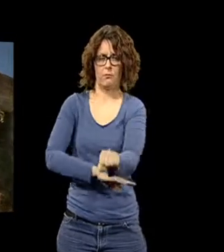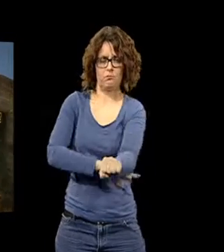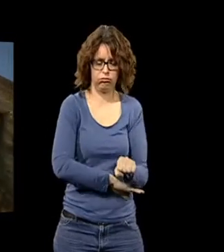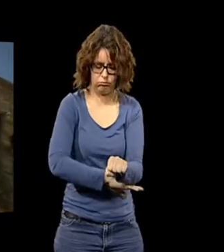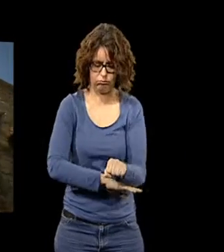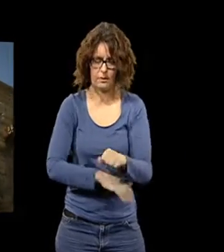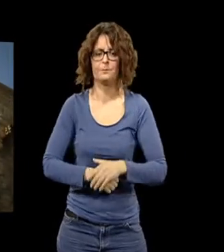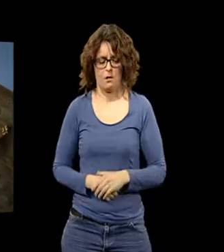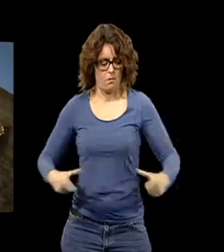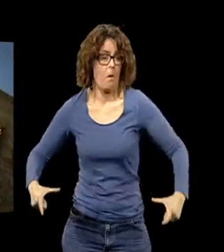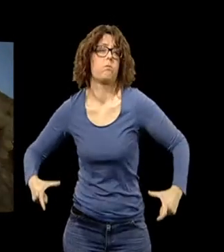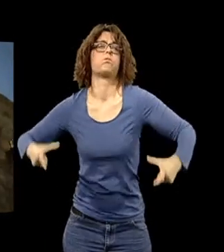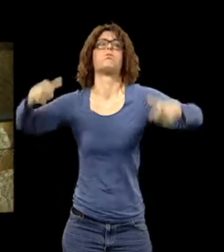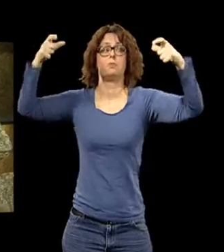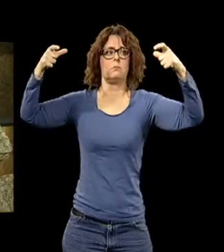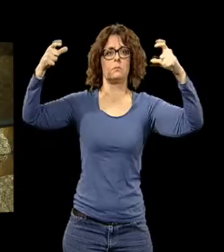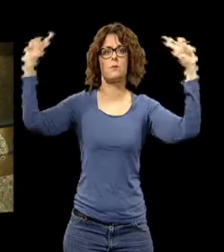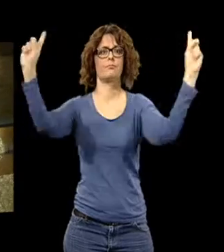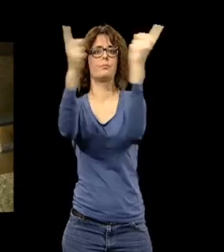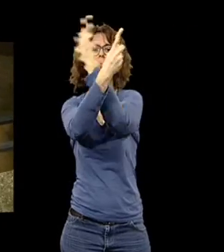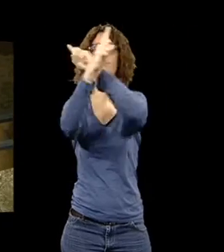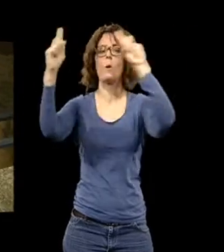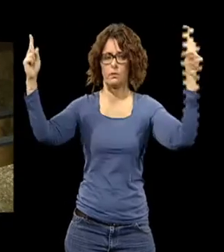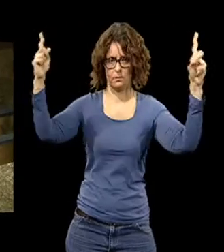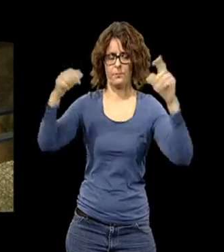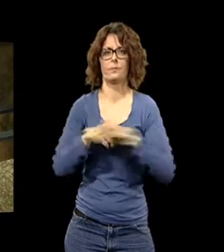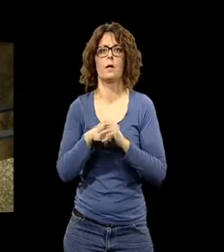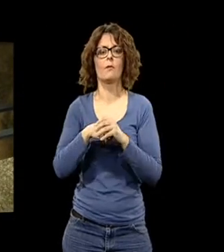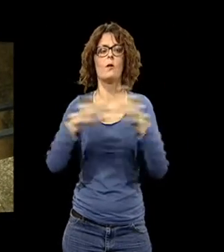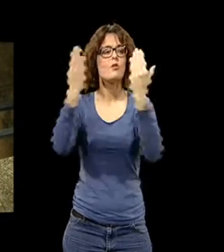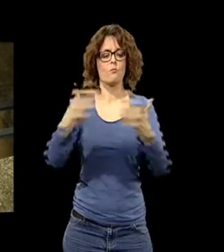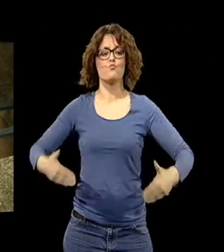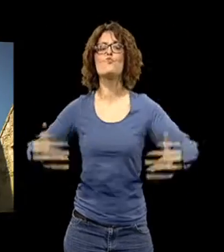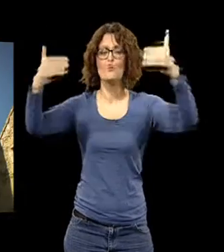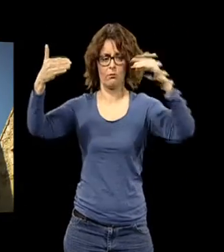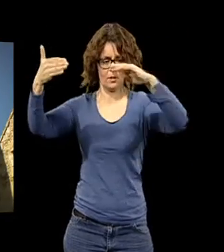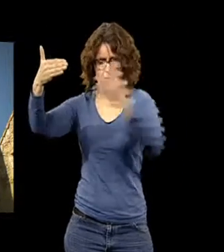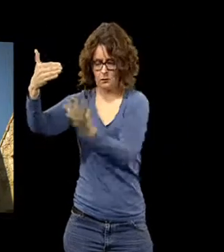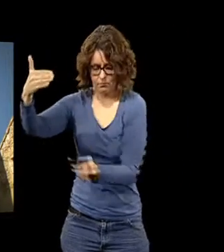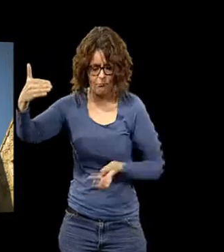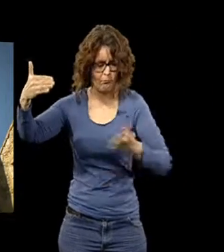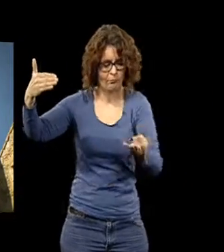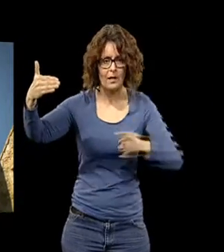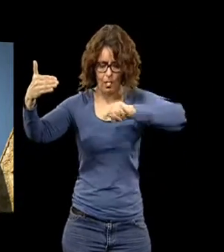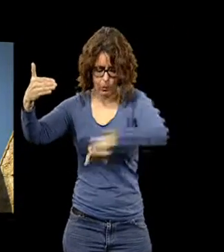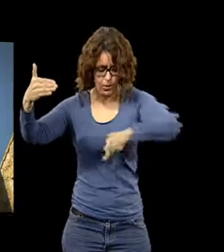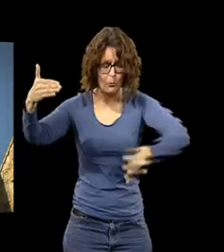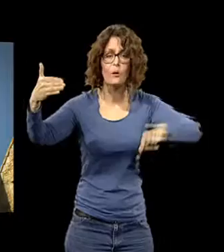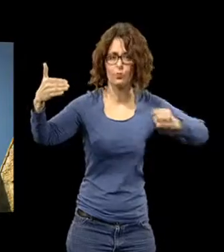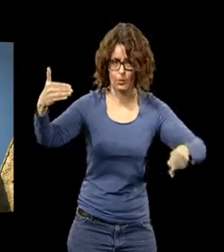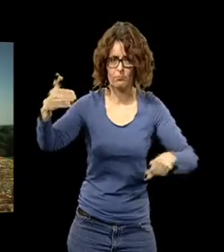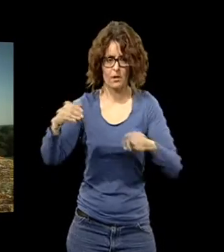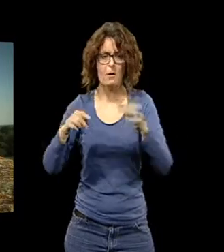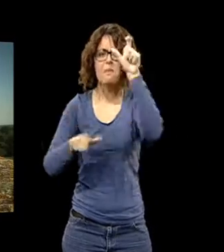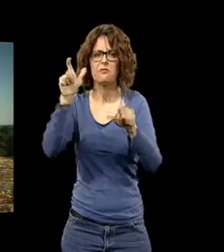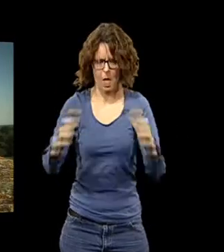avec les machicoulis pour envoyer donc des pierres sur les assaillants en partie basse. Et on avait aussi des systèmes de hourds, donc des galeries en bois extérieur qui faisaient tout le tour